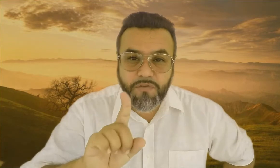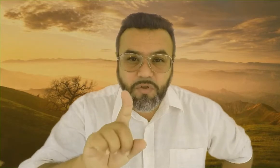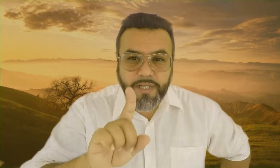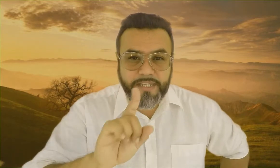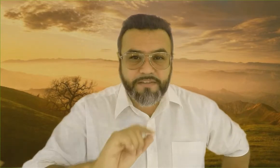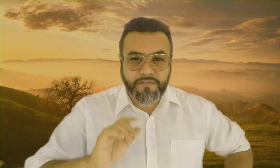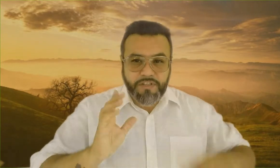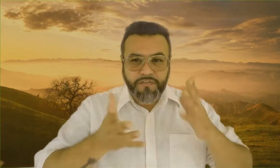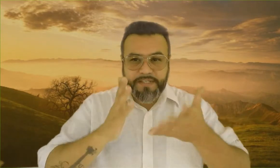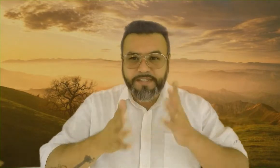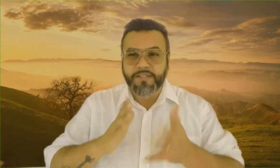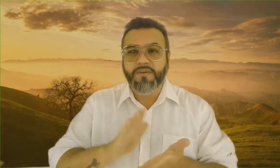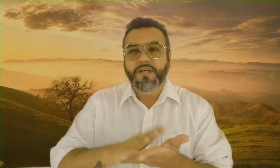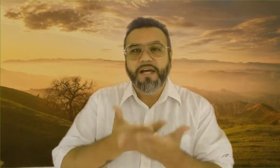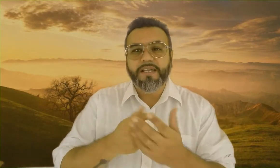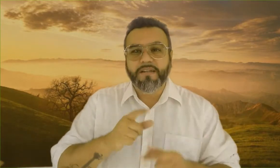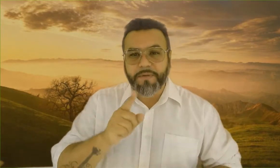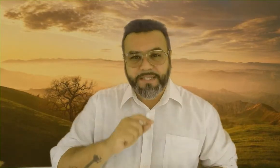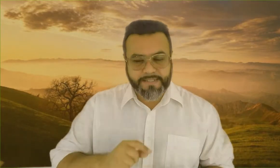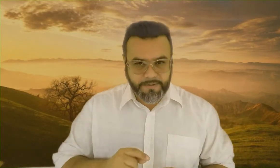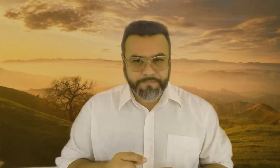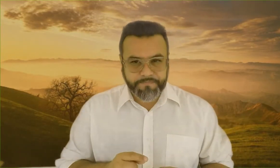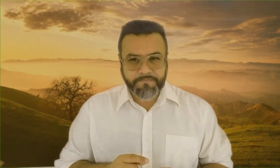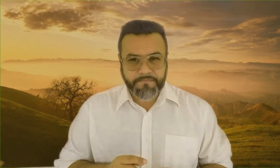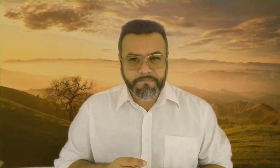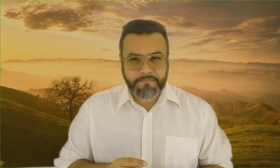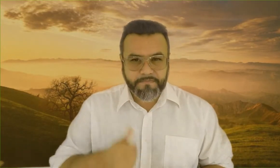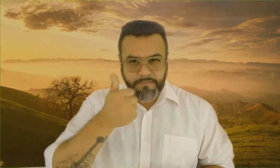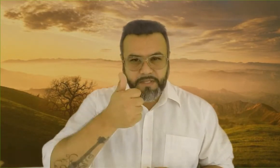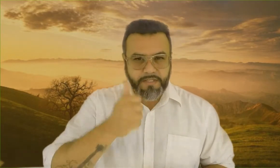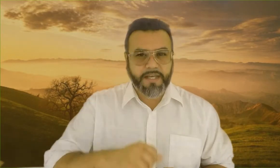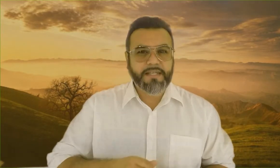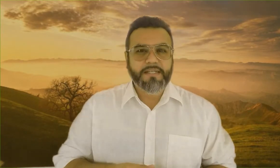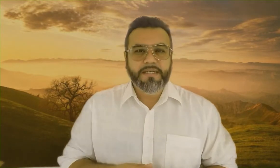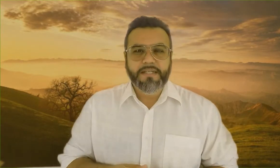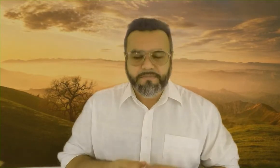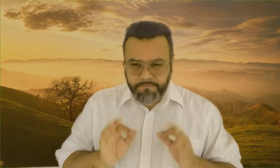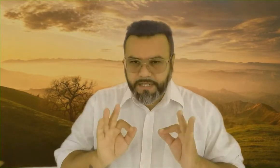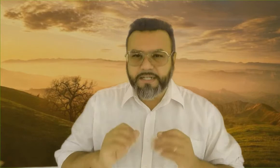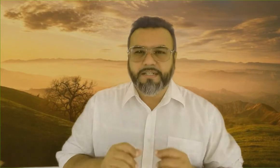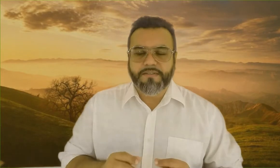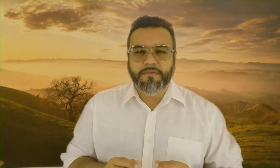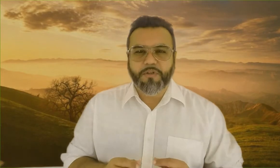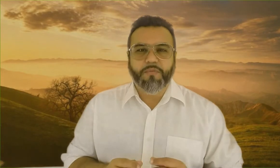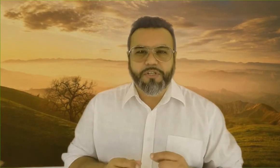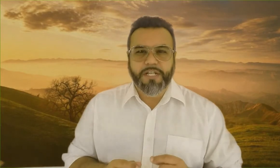colocar esse vídeo fazendo a interpretação, tá? Bacana, o Sermão do Monte é legal.